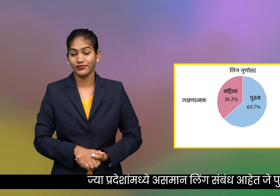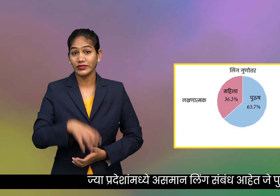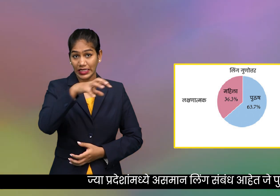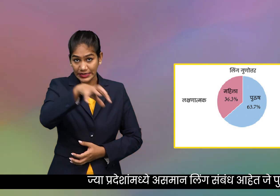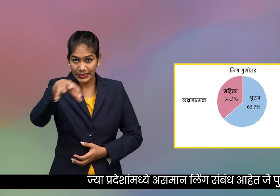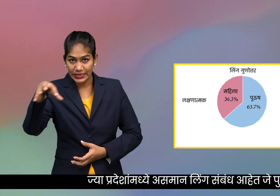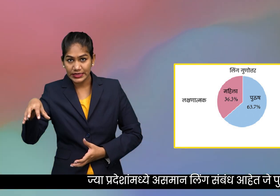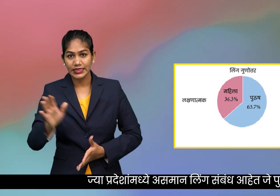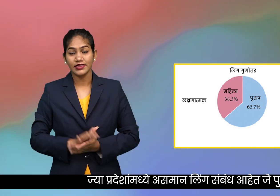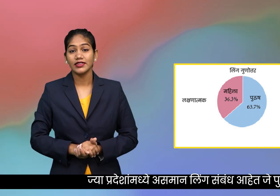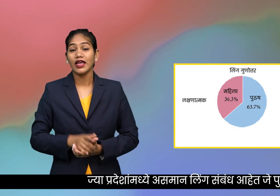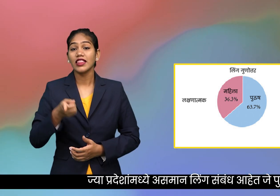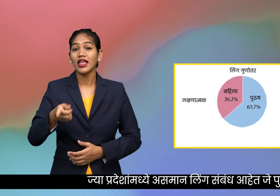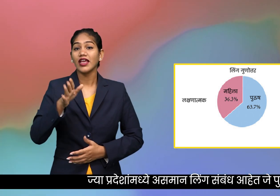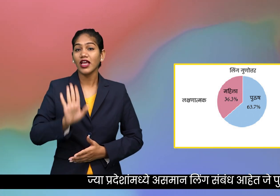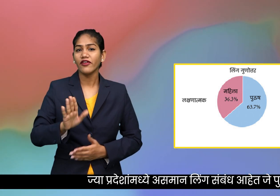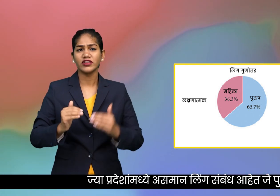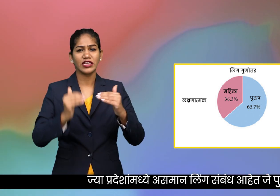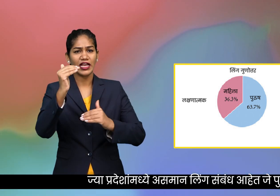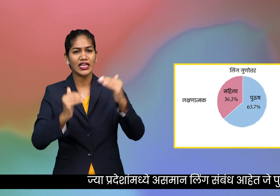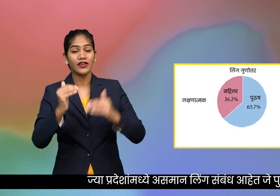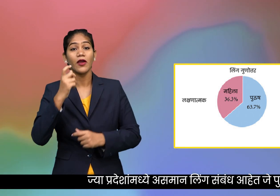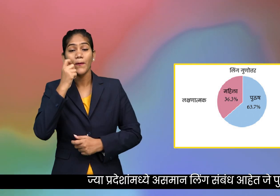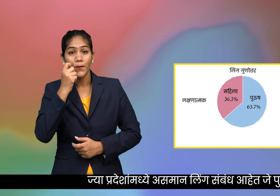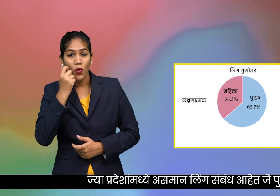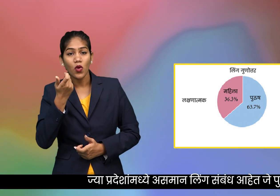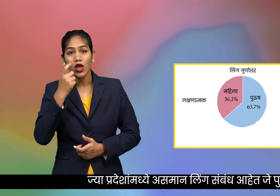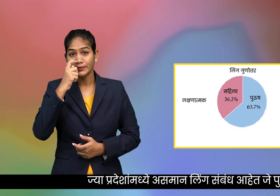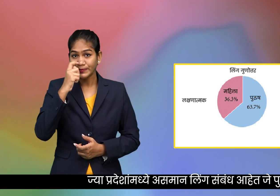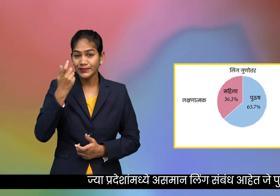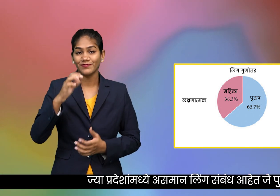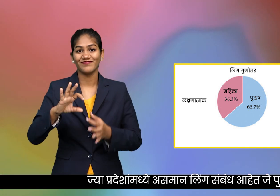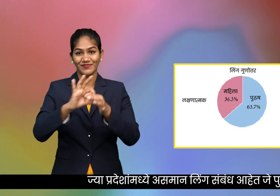ज्या प्रदेशांमध्ये असमान लिंग संबंध आहेत, जे पुरुषांना अनुकूल आहेत